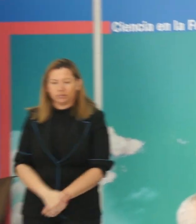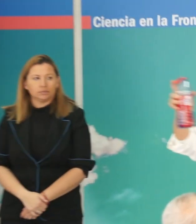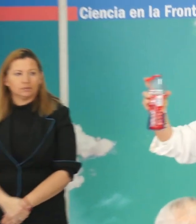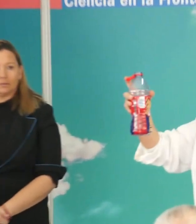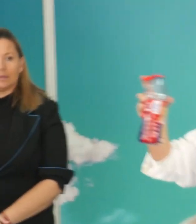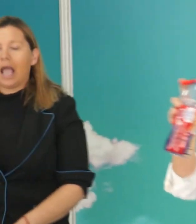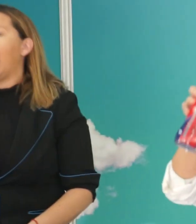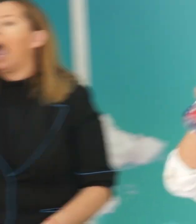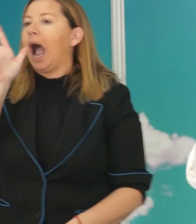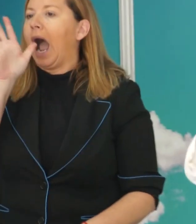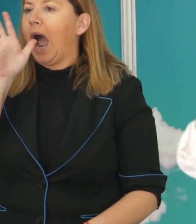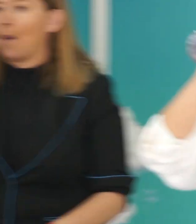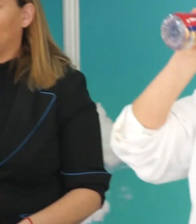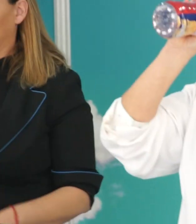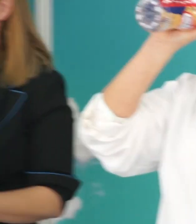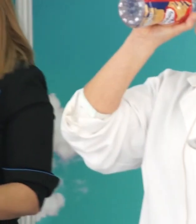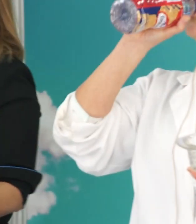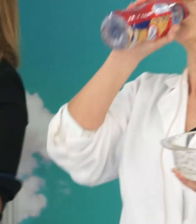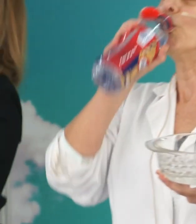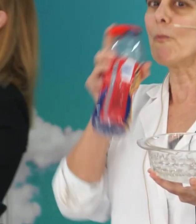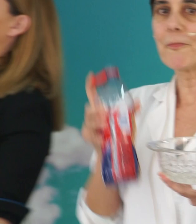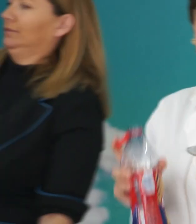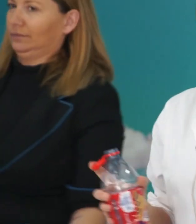¿eh? Es agua, que veáis que no es...